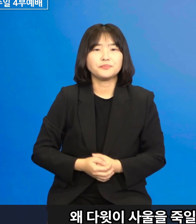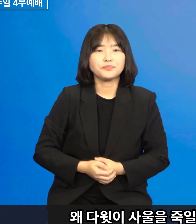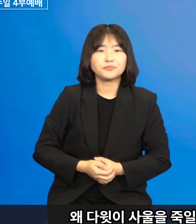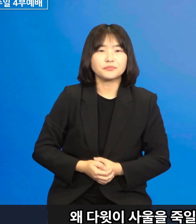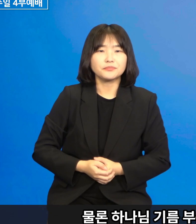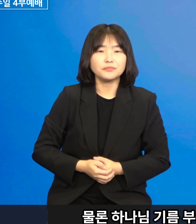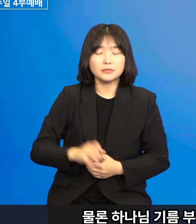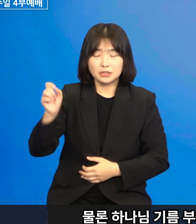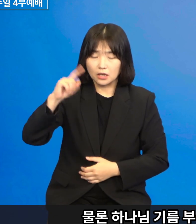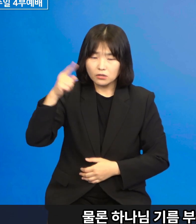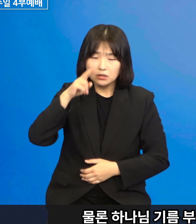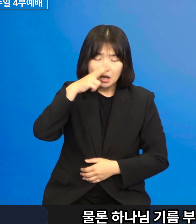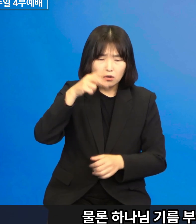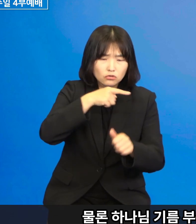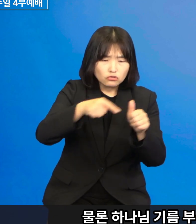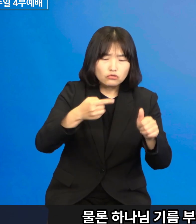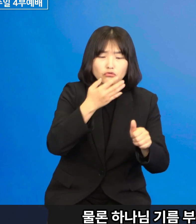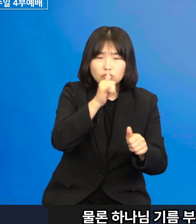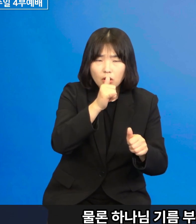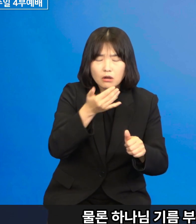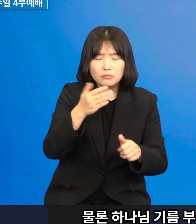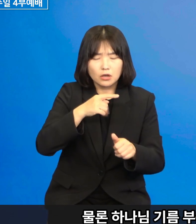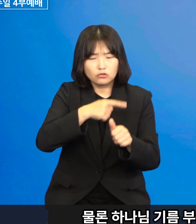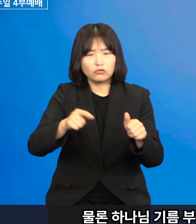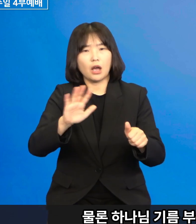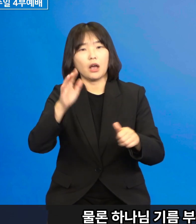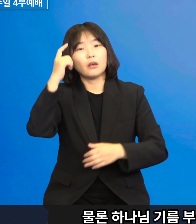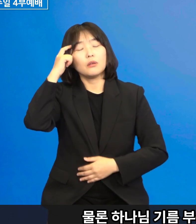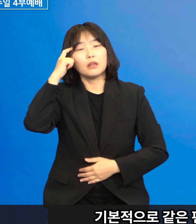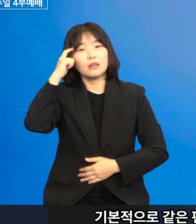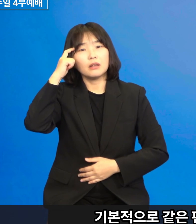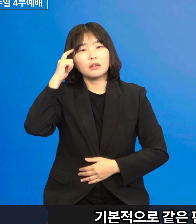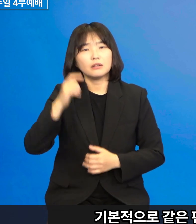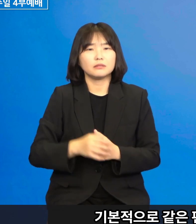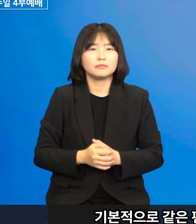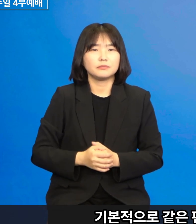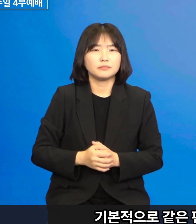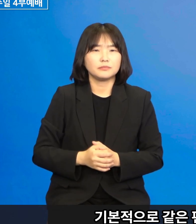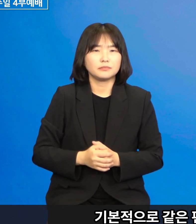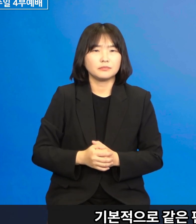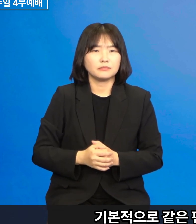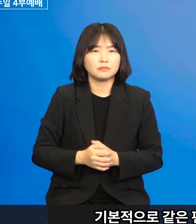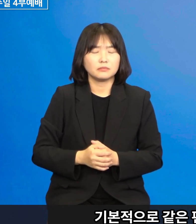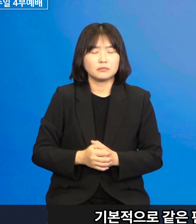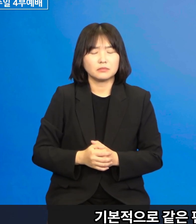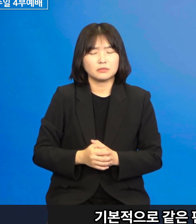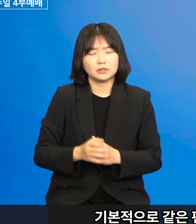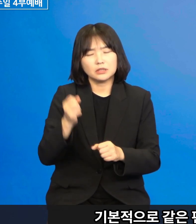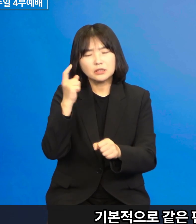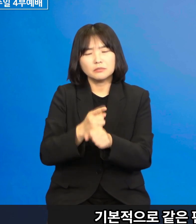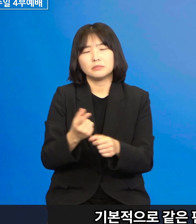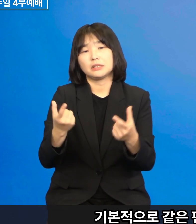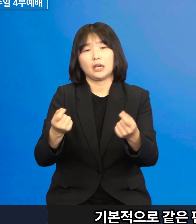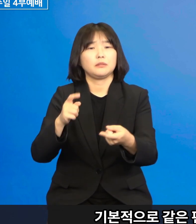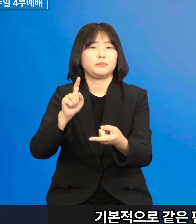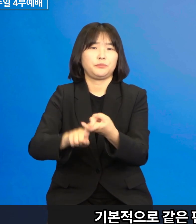있었지만 안 죽였습니까? 물론 하나님 기름 부음 받은 왕이기도 했지만 기본적으로 같은 편 아닙니까? 기본적으로.